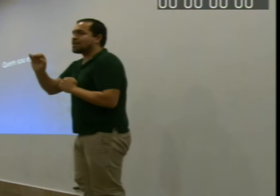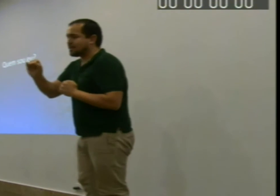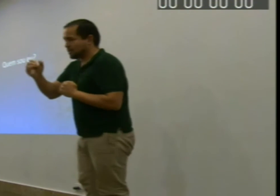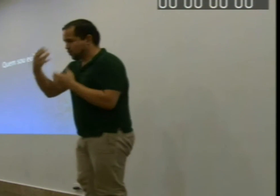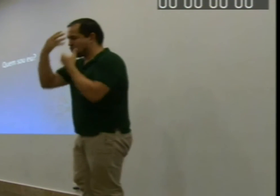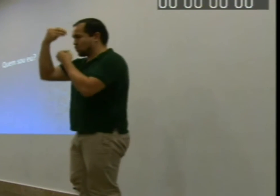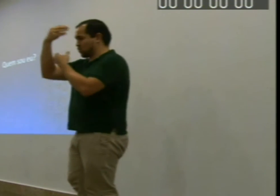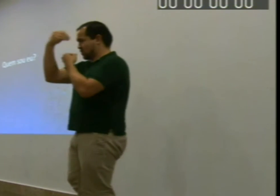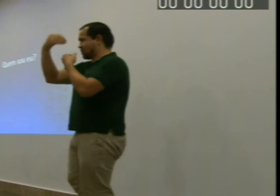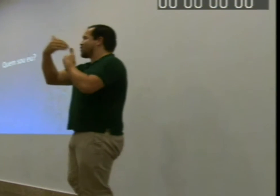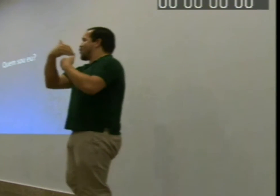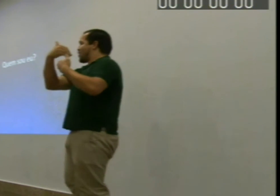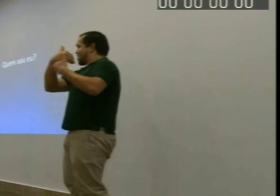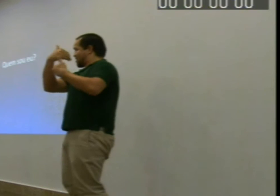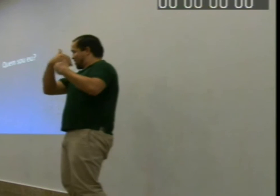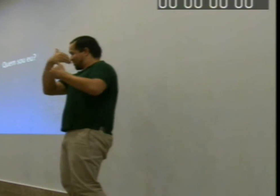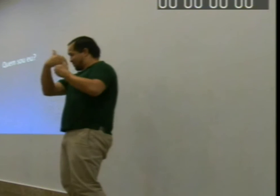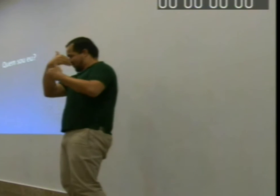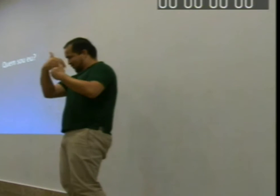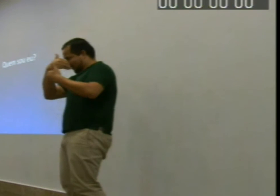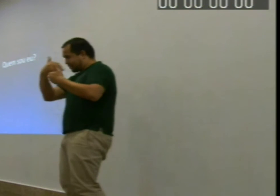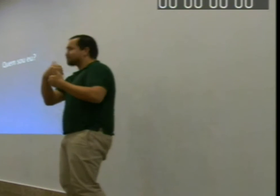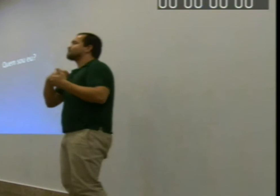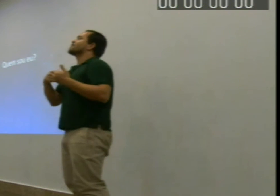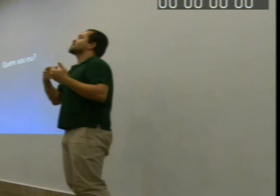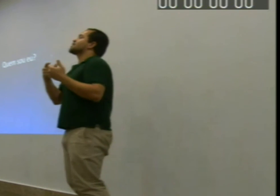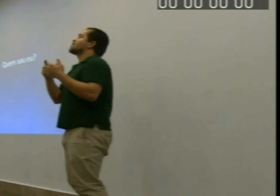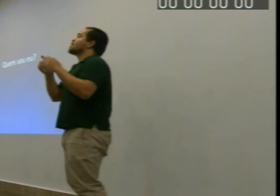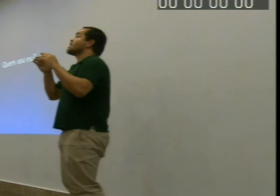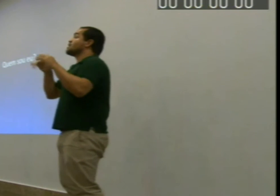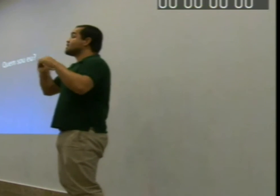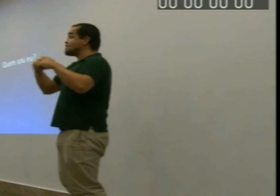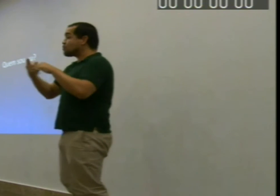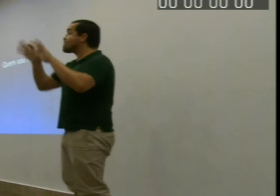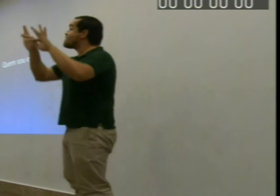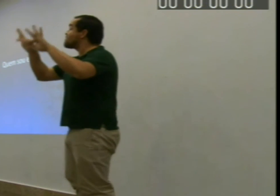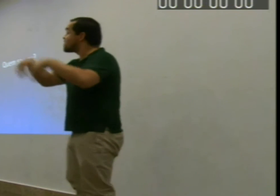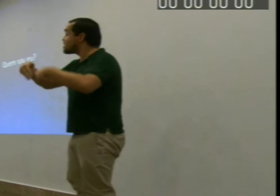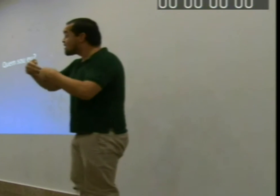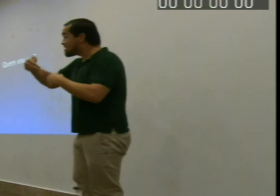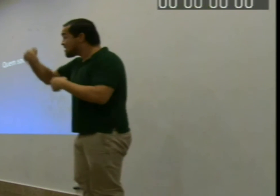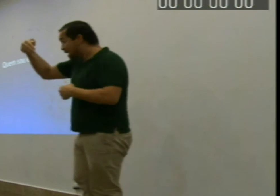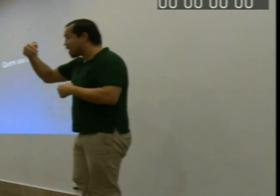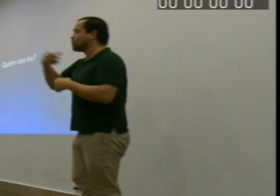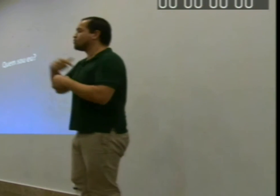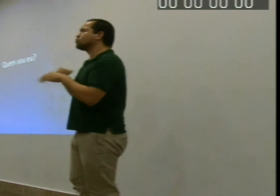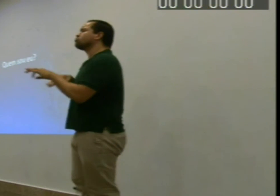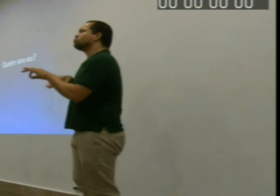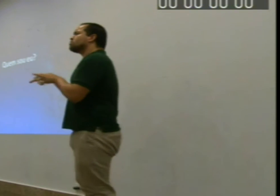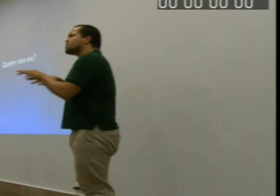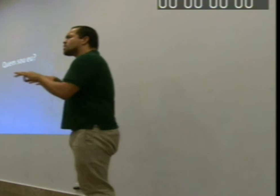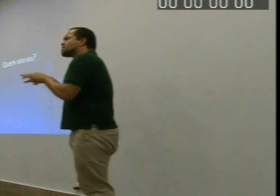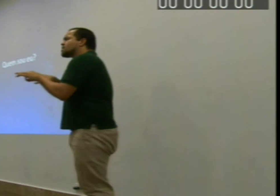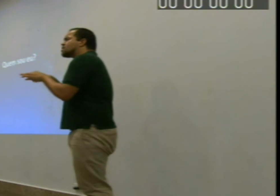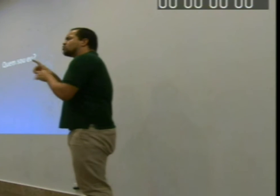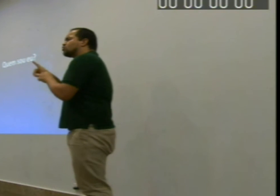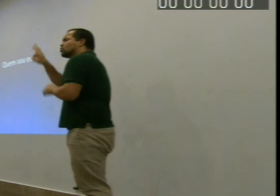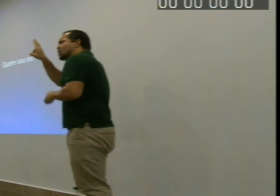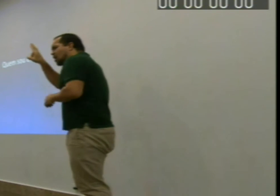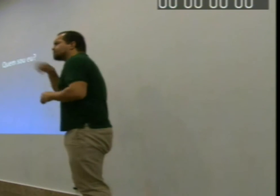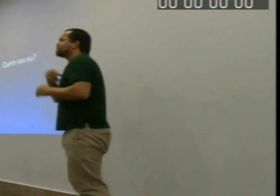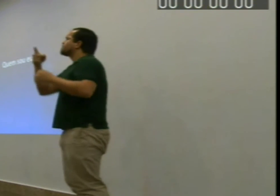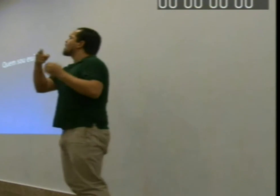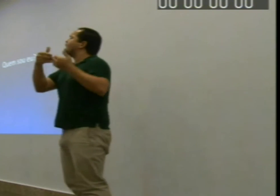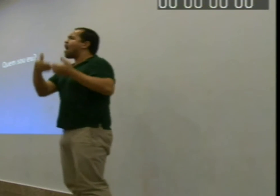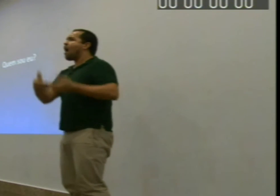Tarcísio com o professor Tarcísio meu orientador né Depois que eu finalizei o mestrado então eu comecei a